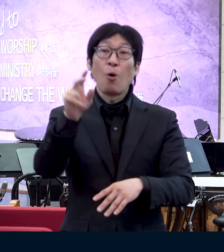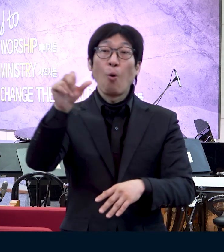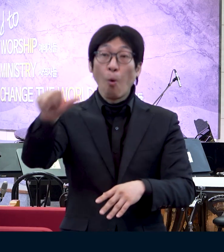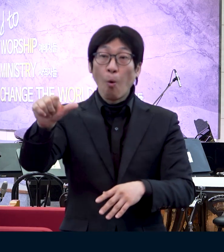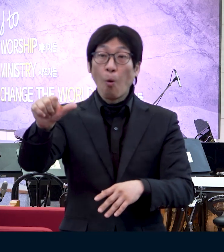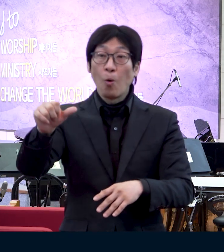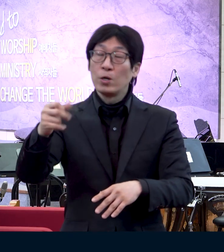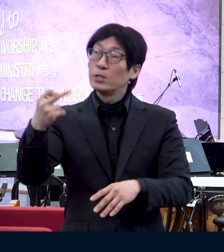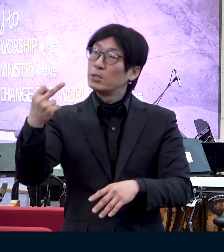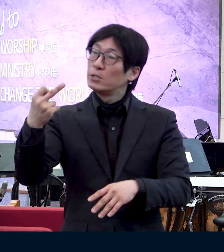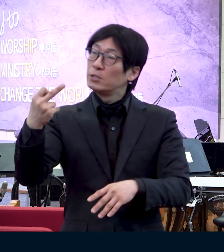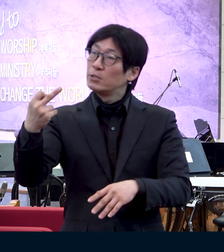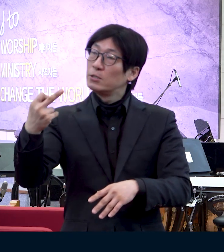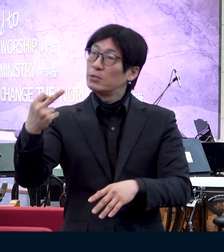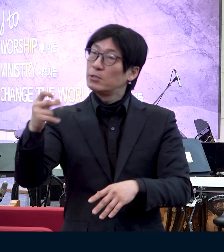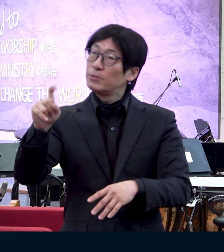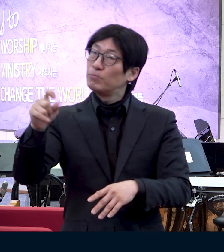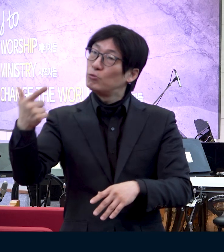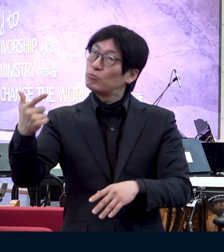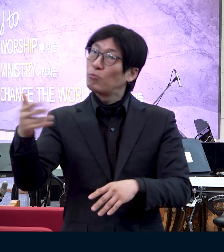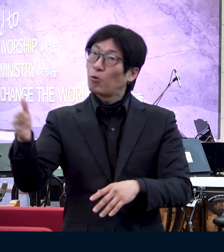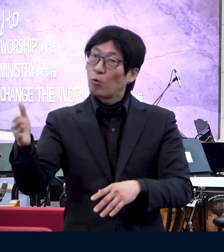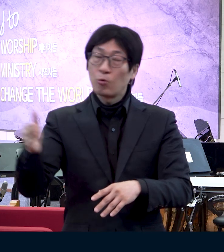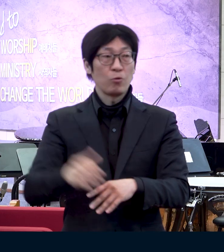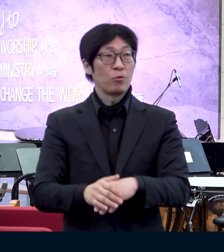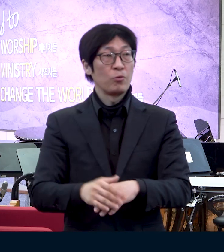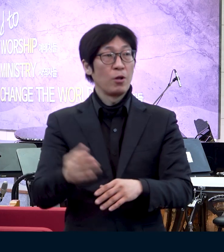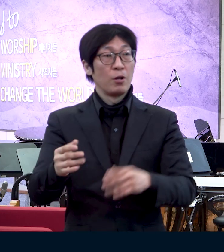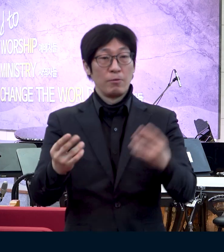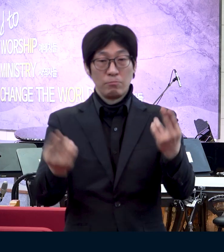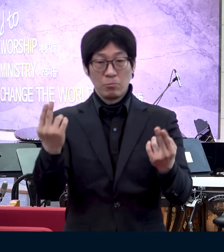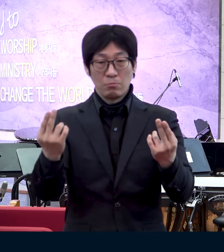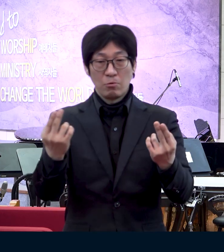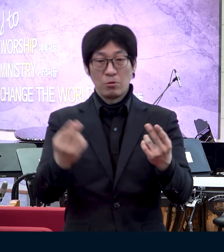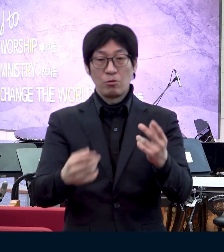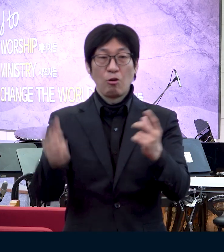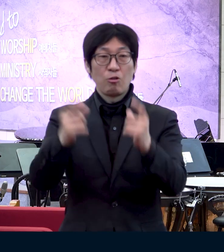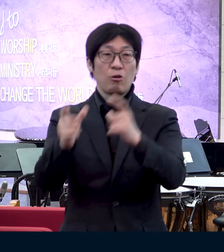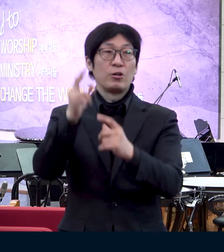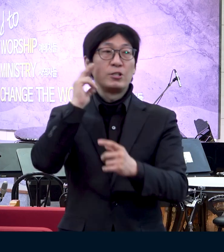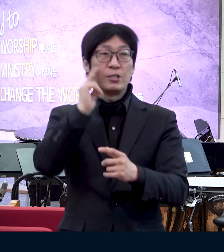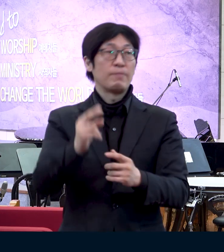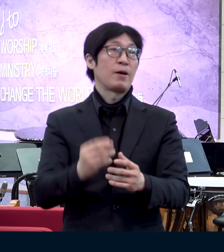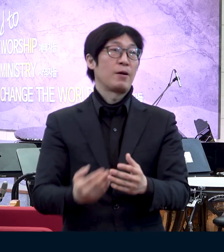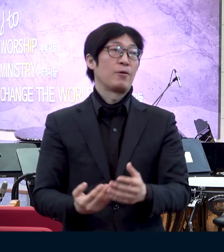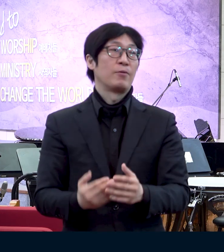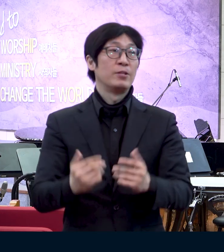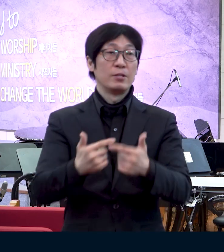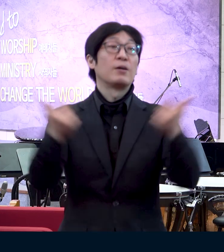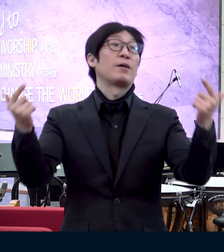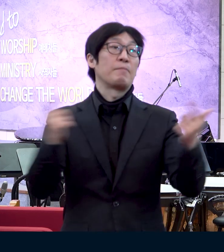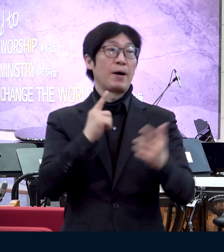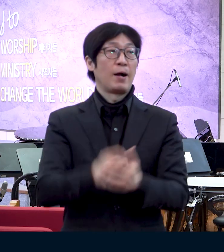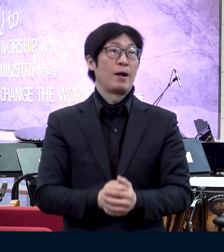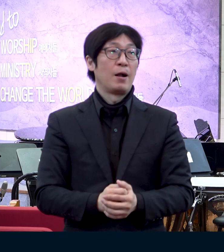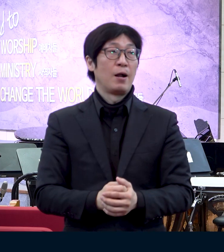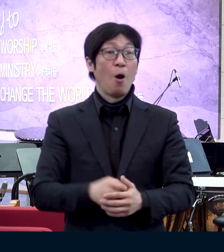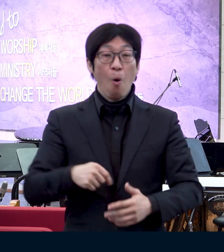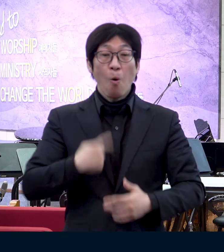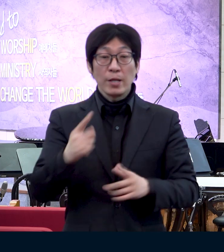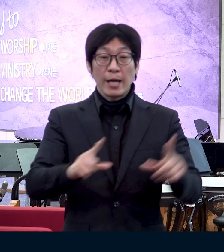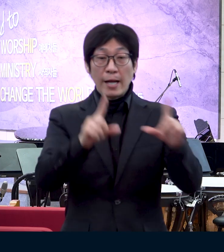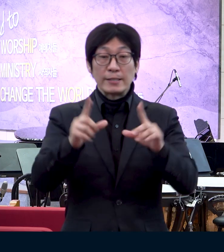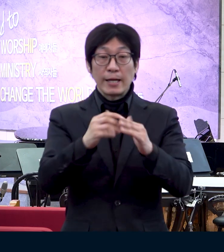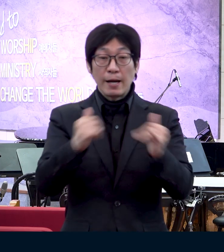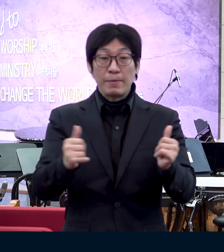근데 불과 16년 만에 이렇게 많이 늘어난 거예요. 자, 그런데 진짜 문제는 1인 가구, 즉 혼자 사는 사람이